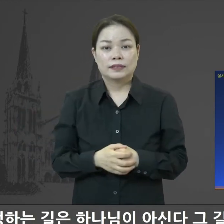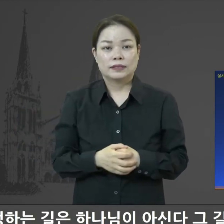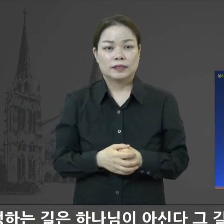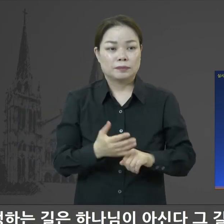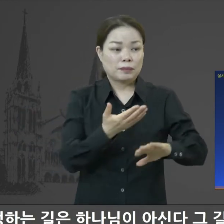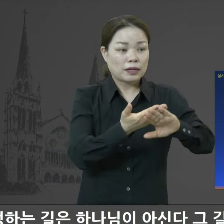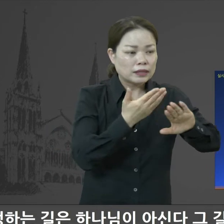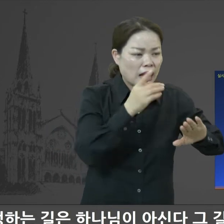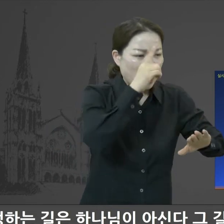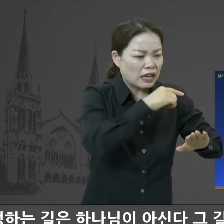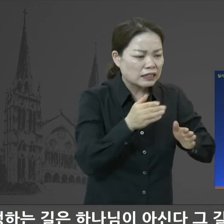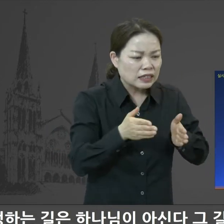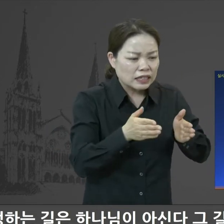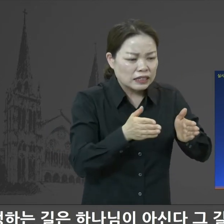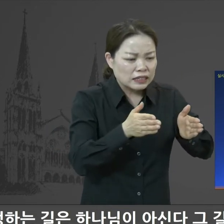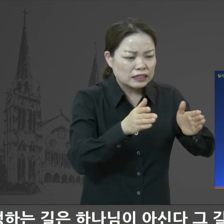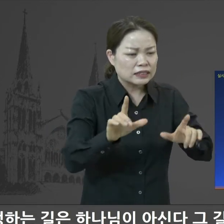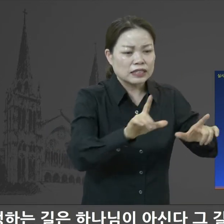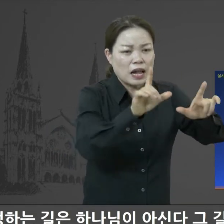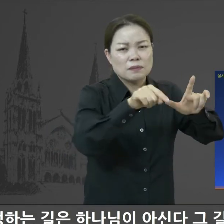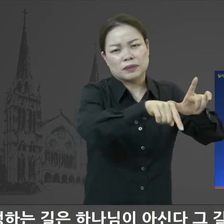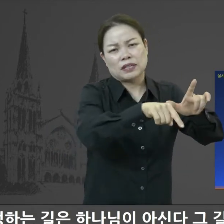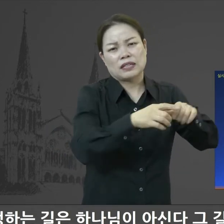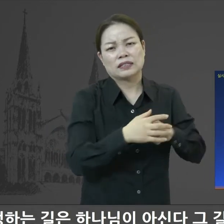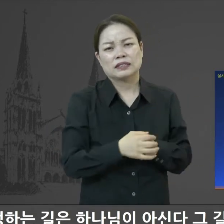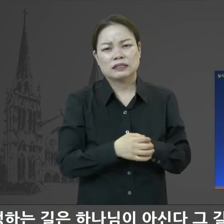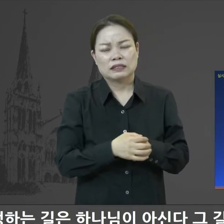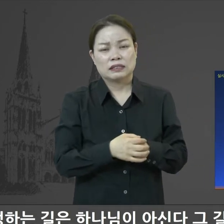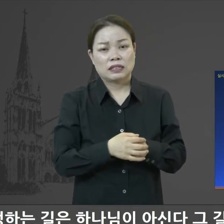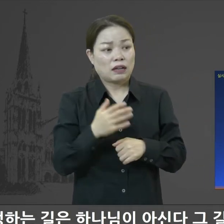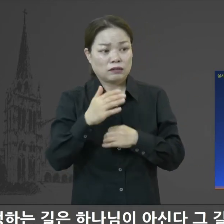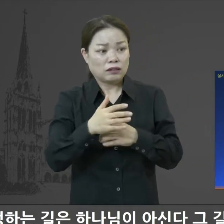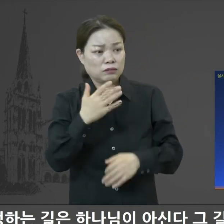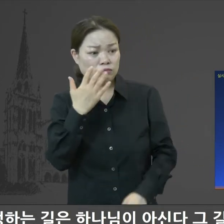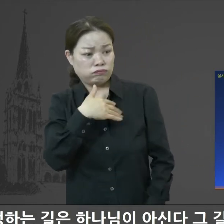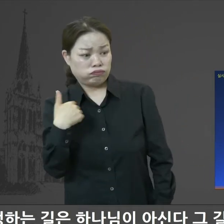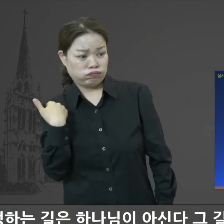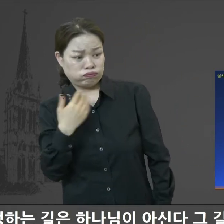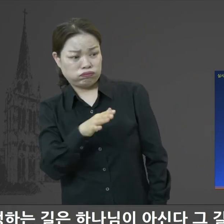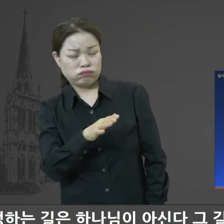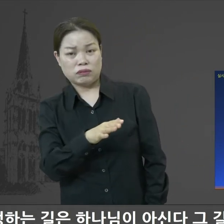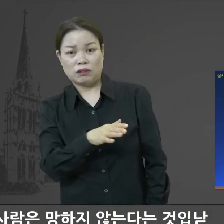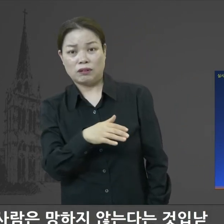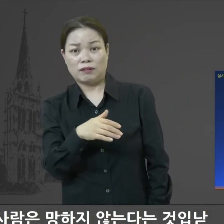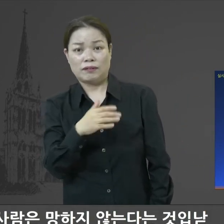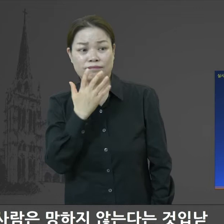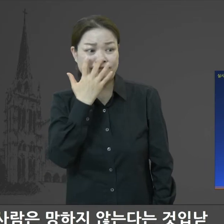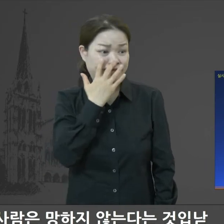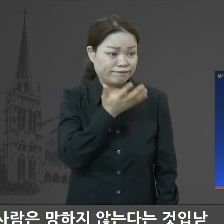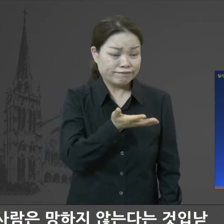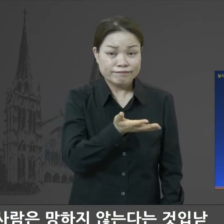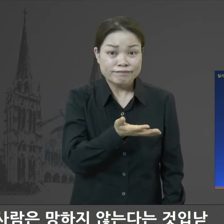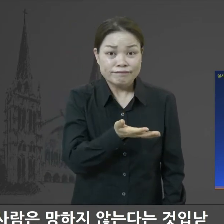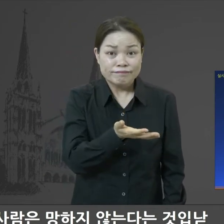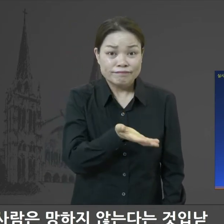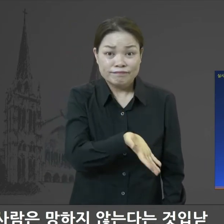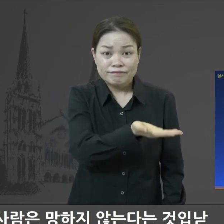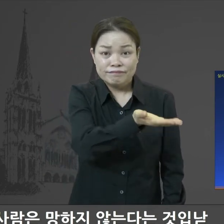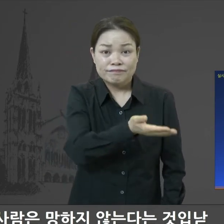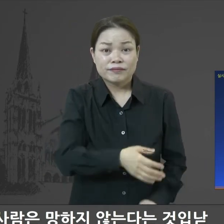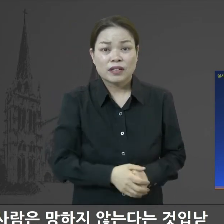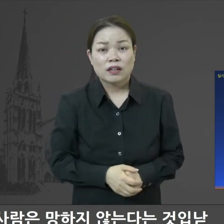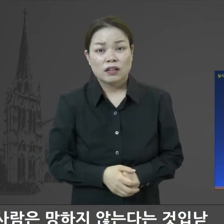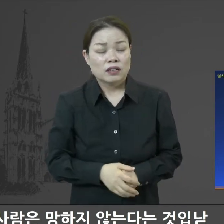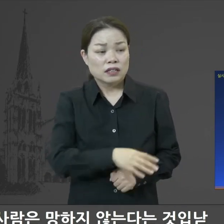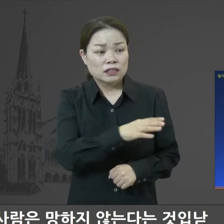반해서 악인의 길을 걷는 자들은 하나님께서 알지 못한다. 하나님께서 알 수 없는 길이다. 그